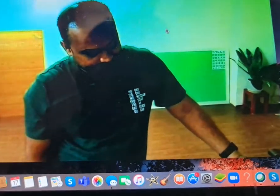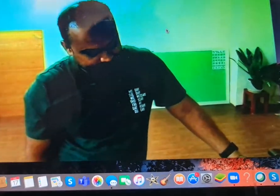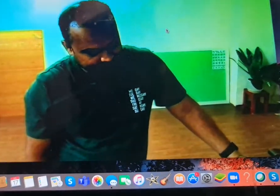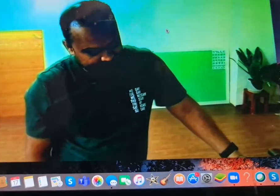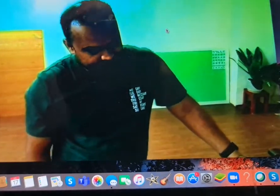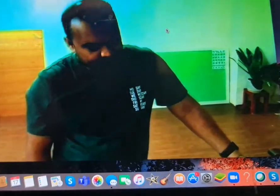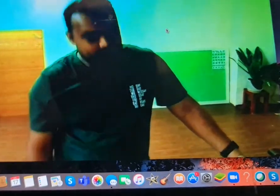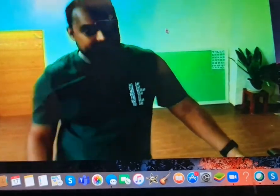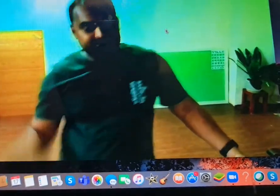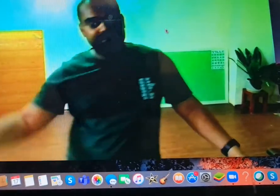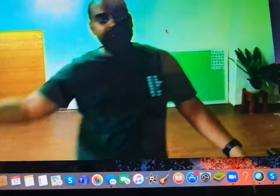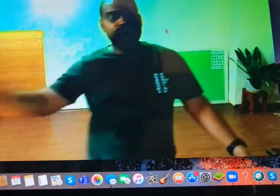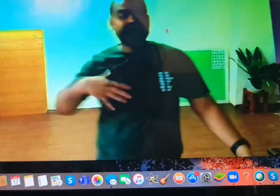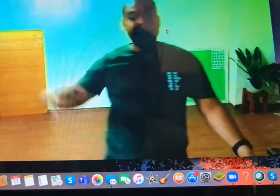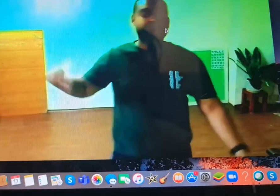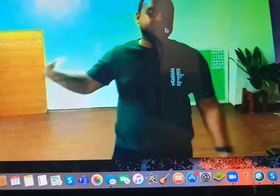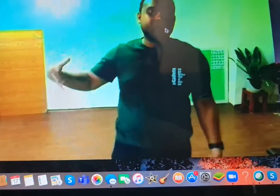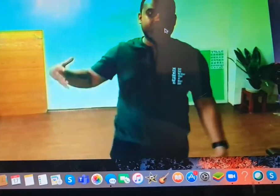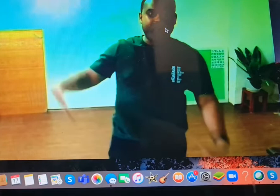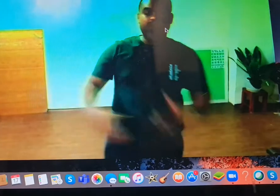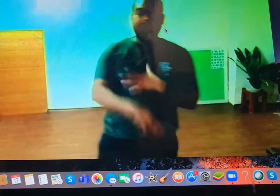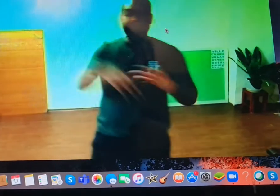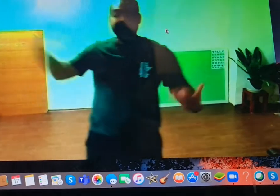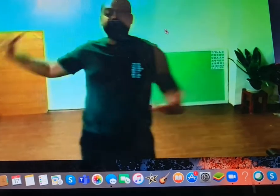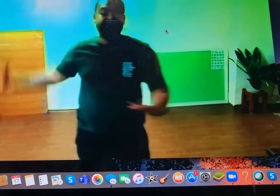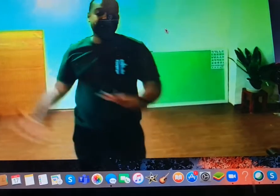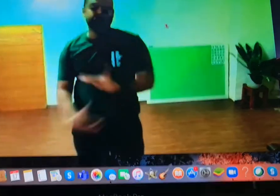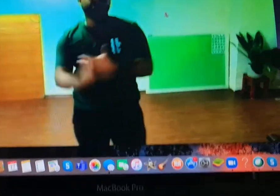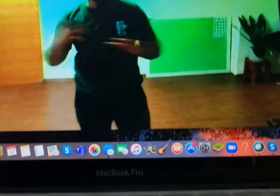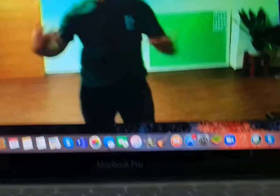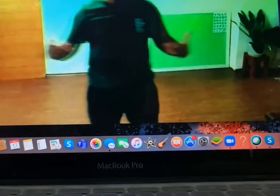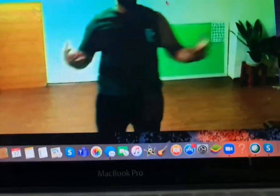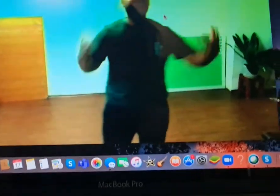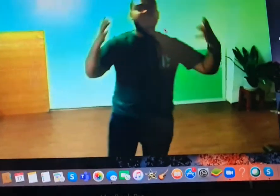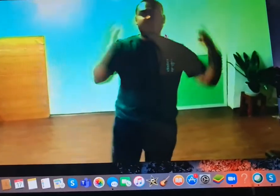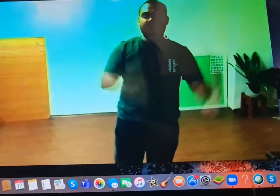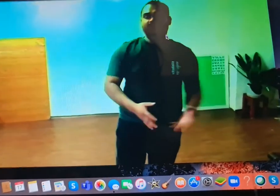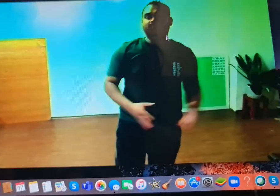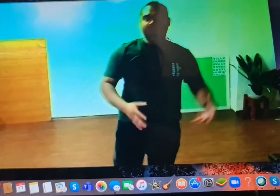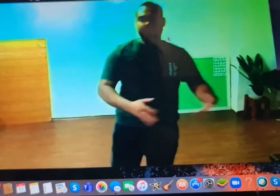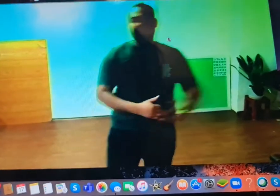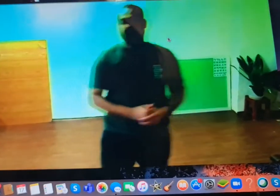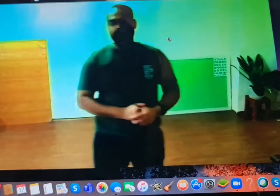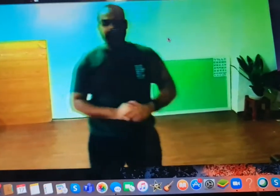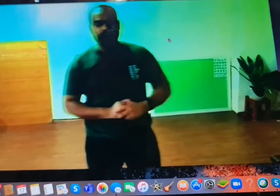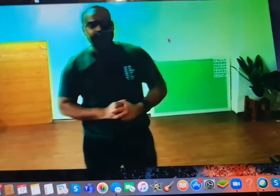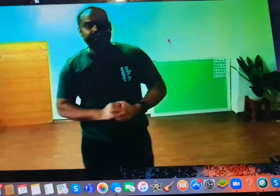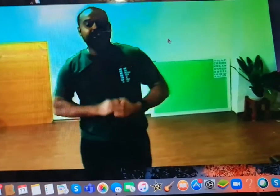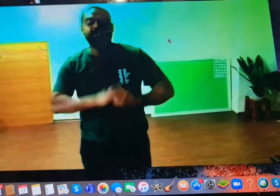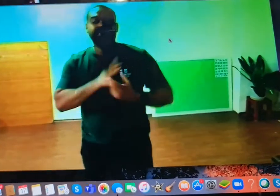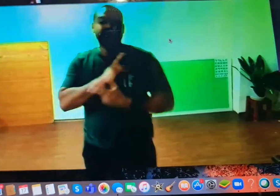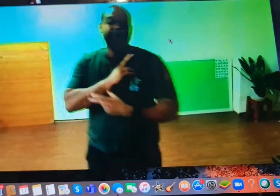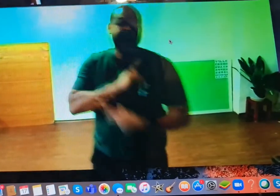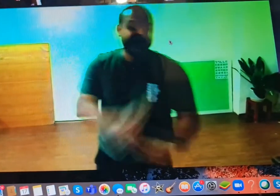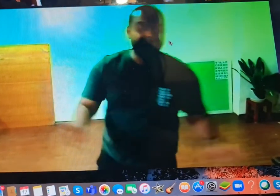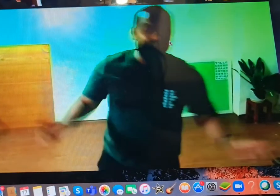सर तो जो मस्कुलोस्केलेटन रिलेटेड पेन रिलेटेड चीजें ही कलरीपाइट पे ट्रीटमेंट होता है, नथिंग